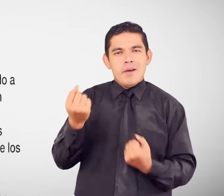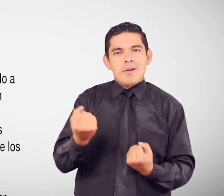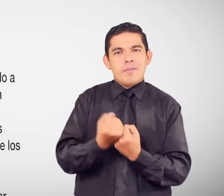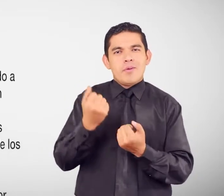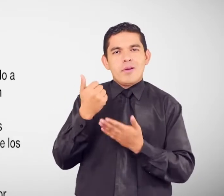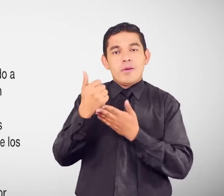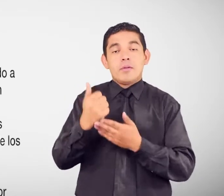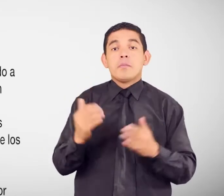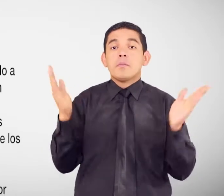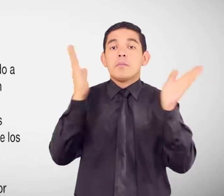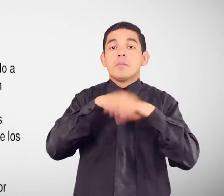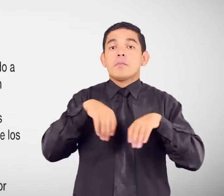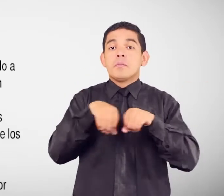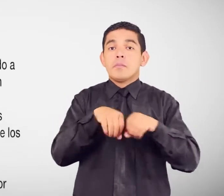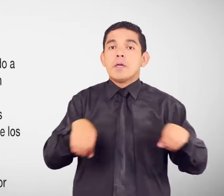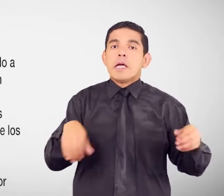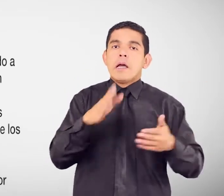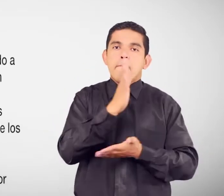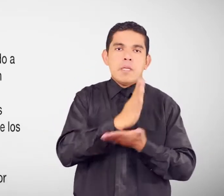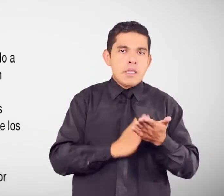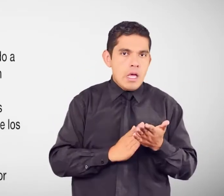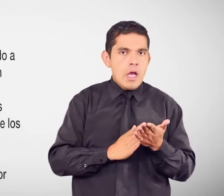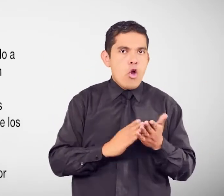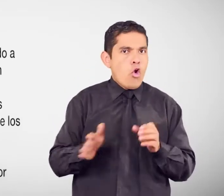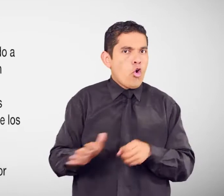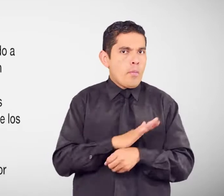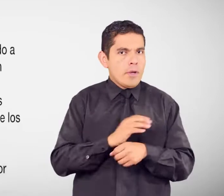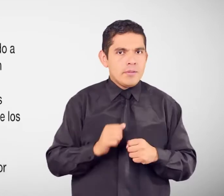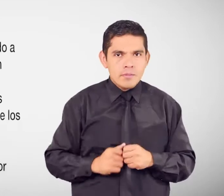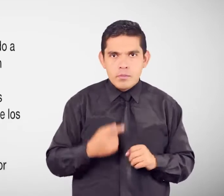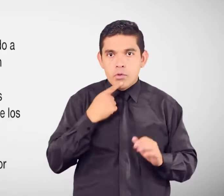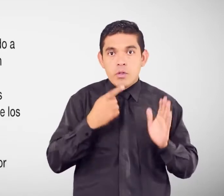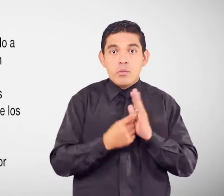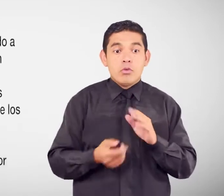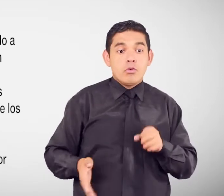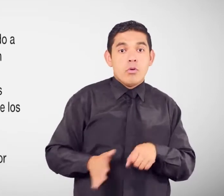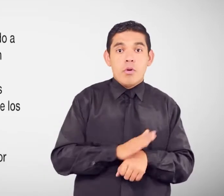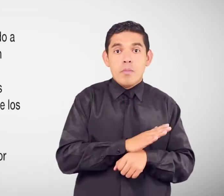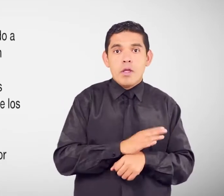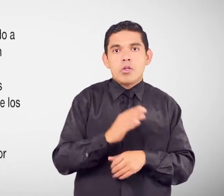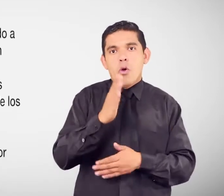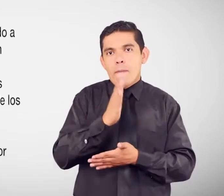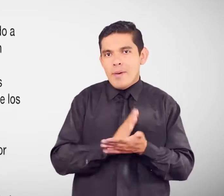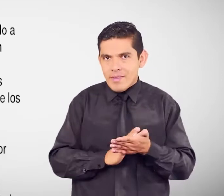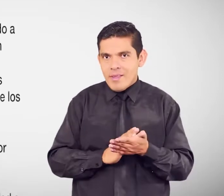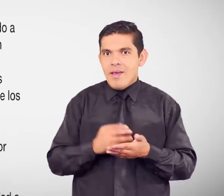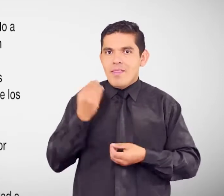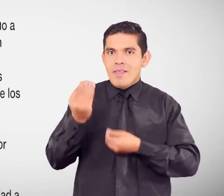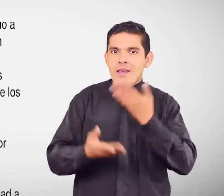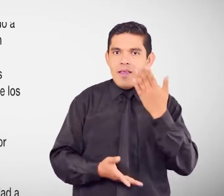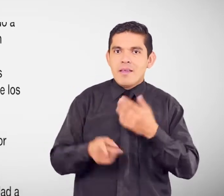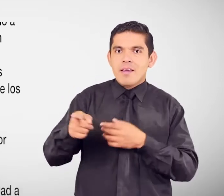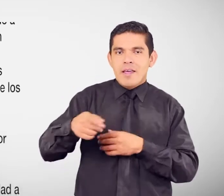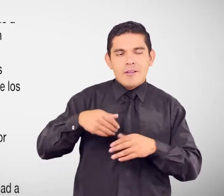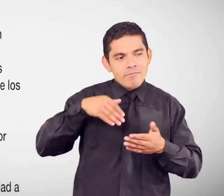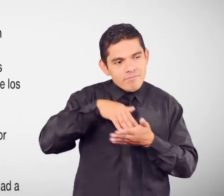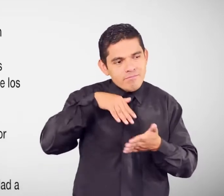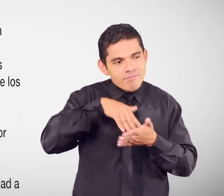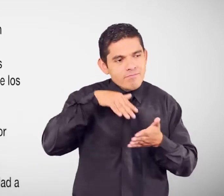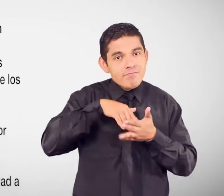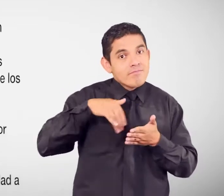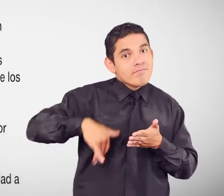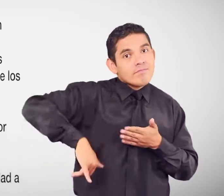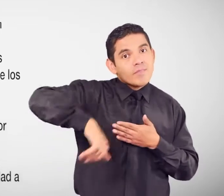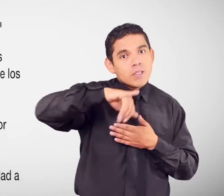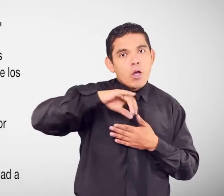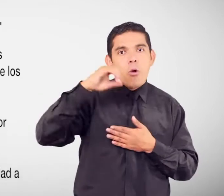parcial Es decir, puede cubrir todos los gastos necesarios Para la realización de los estudios O solamente parte de ellos